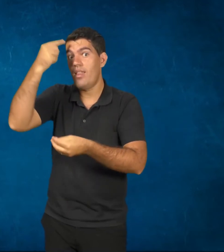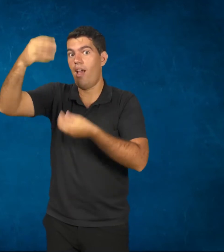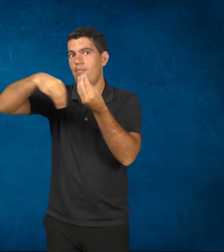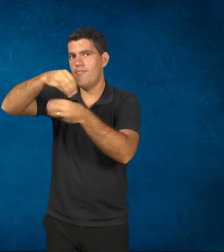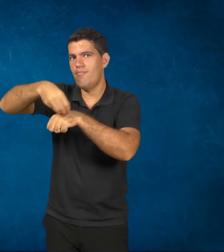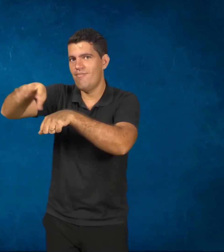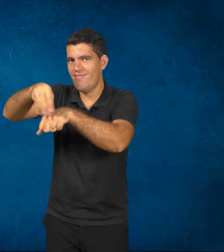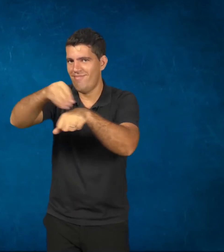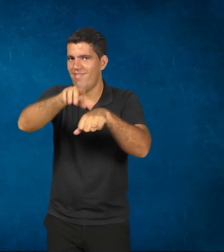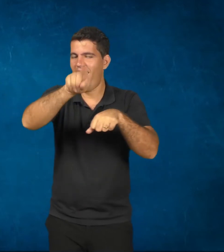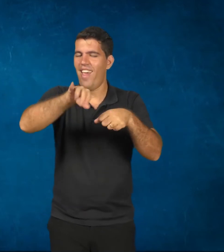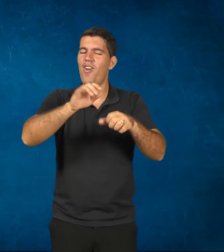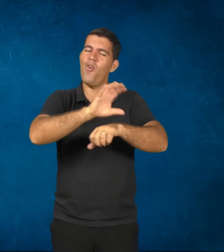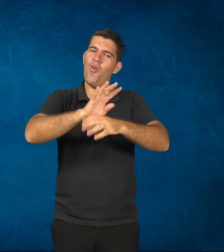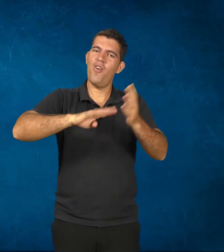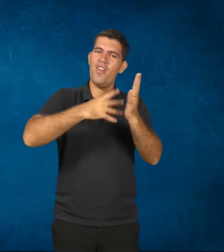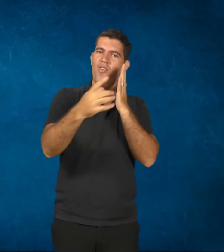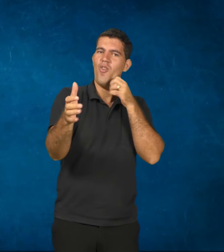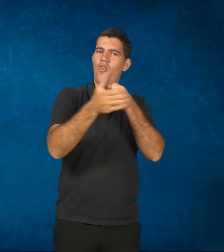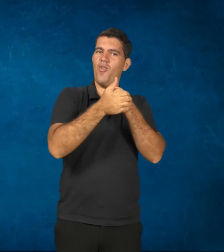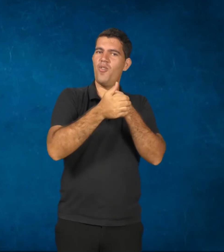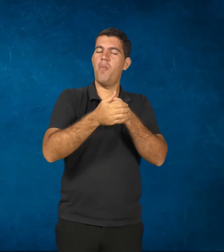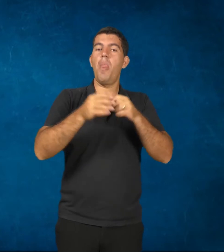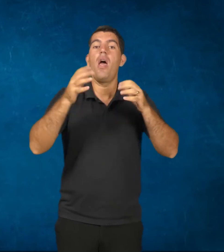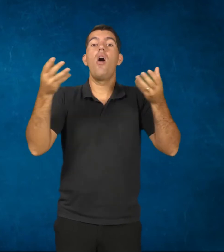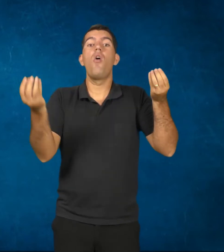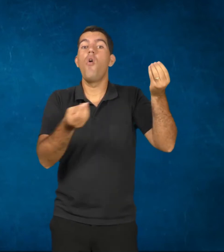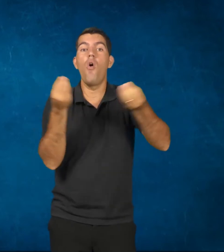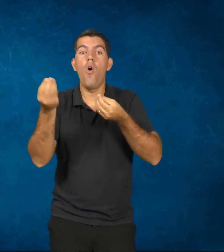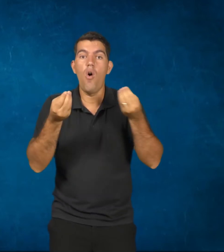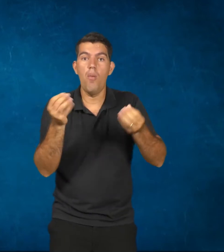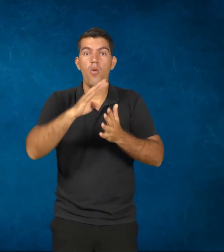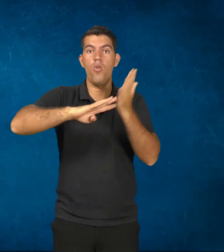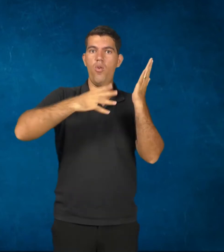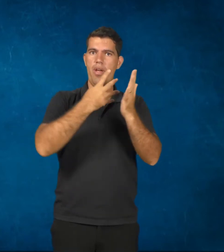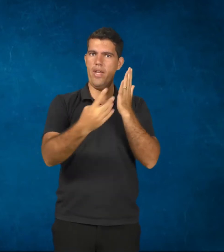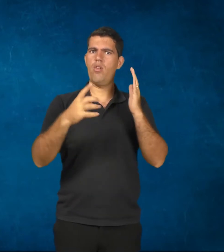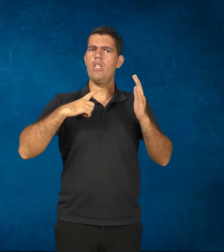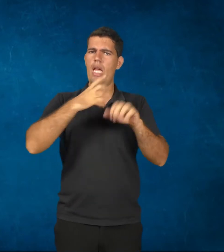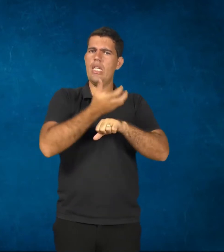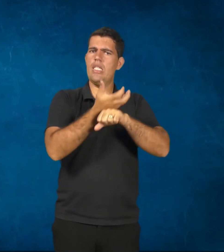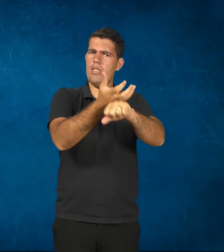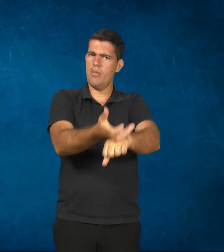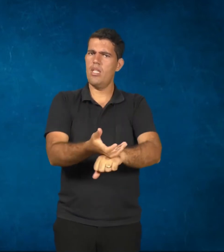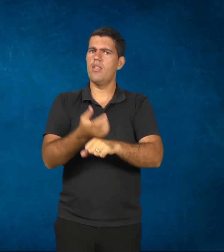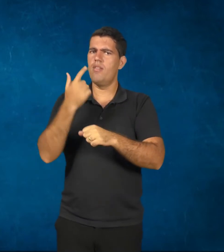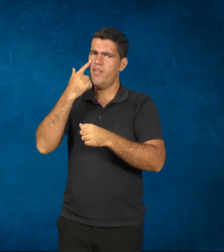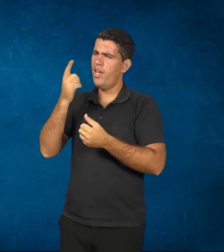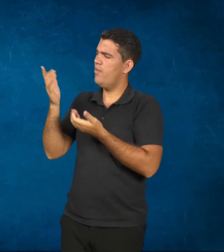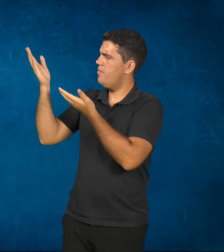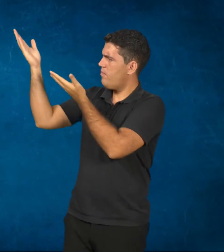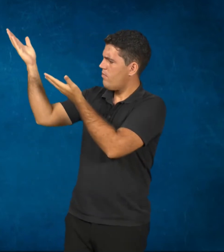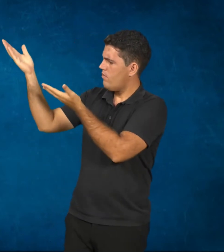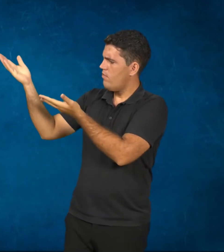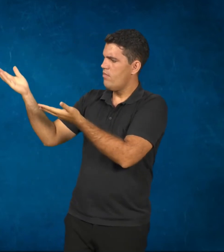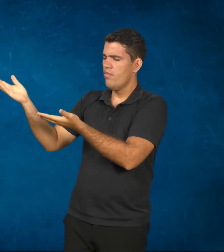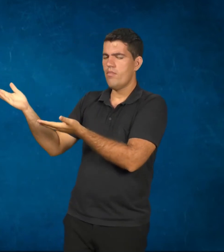abordagens mostram como o currículo pode ser trabalhado de forma multidisciplinar, pluridisciplinar, interdisciplinar